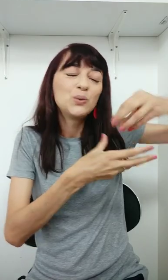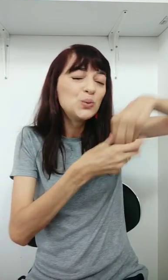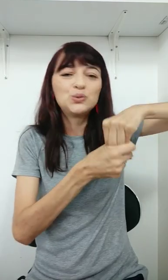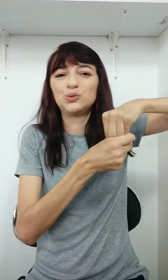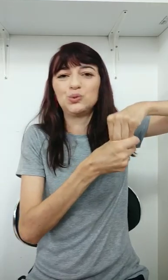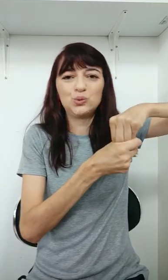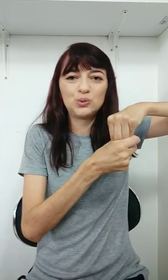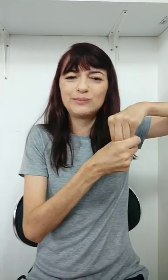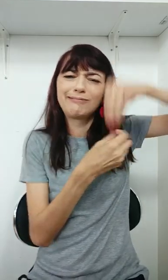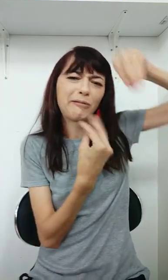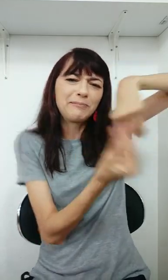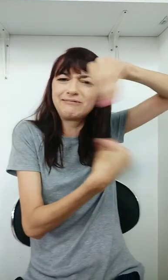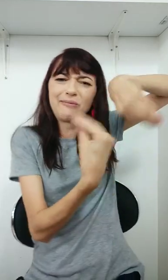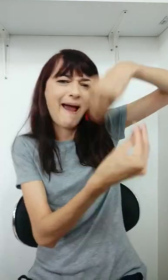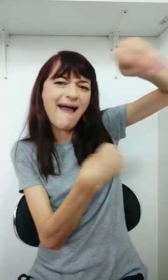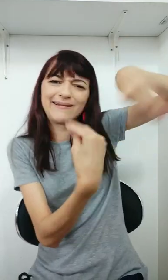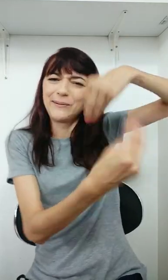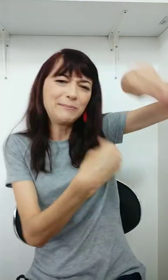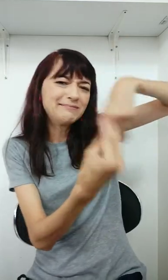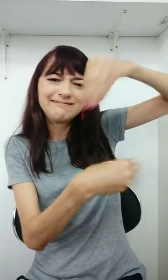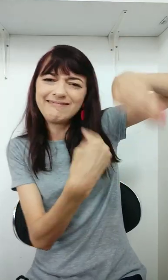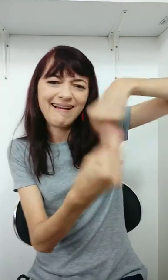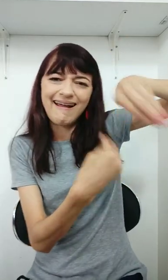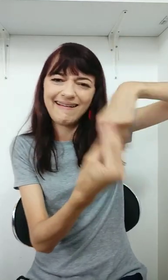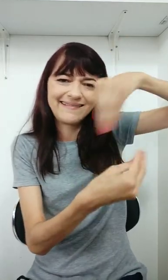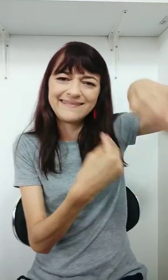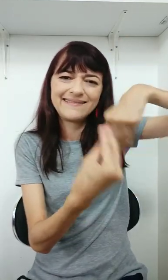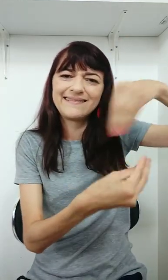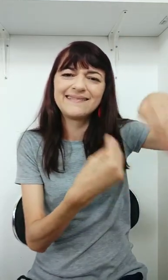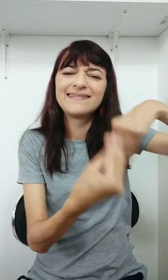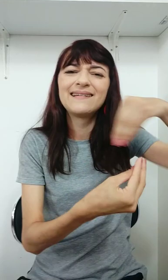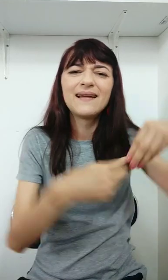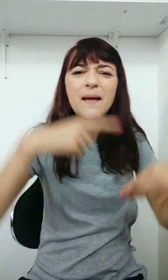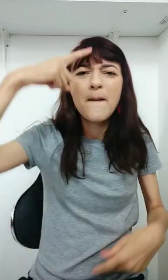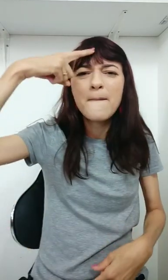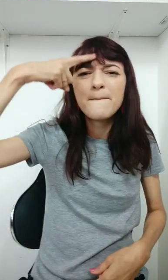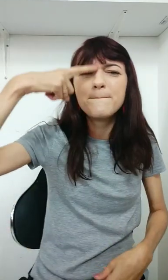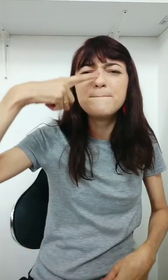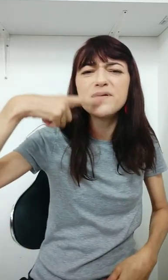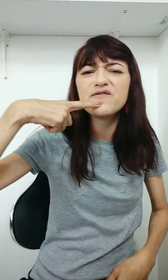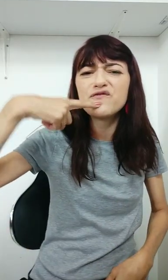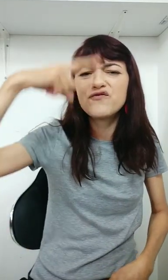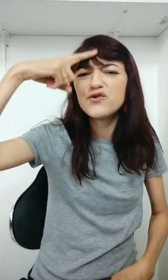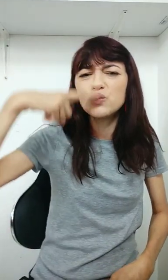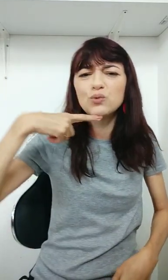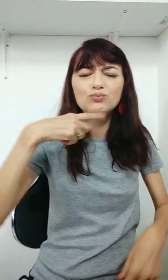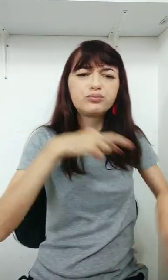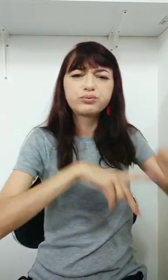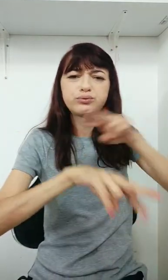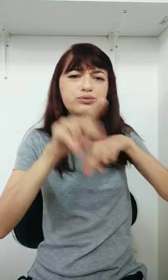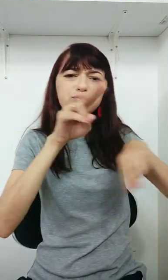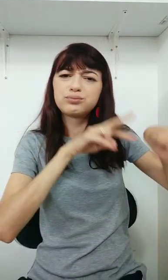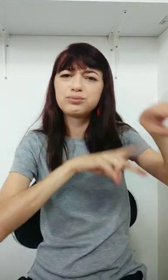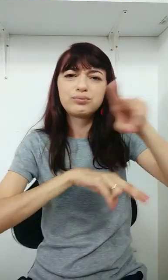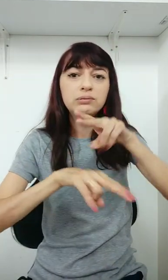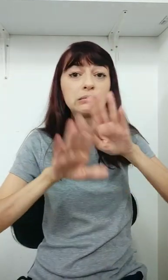intérpretes de Libras também. Então, assim, todas essas pessoas formam essa comunidade. Tá bom? São